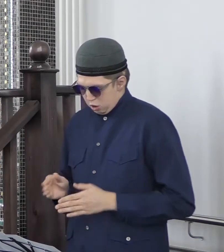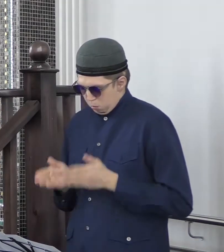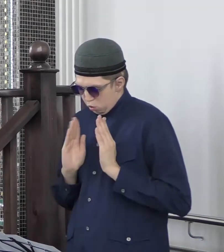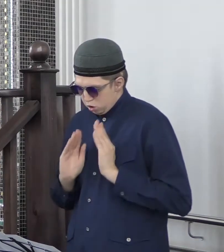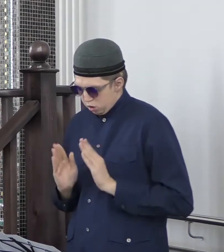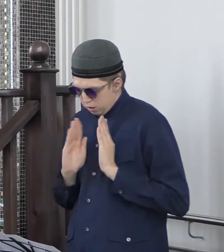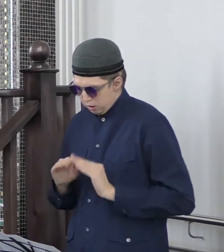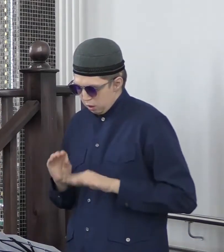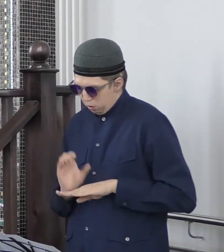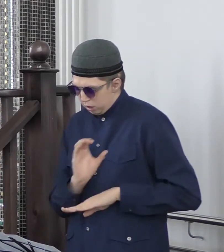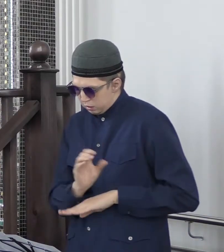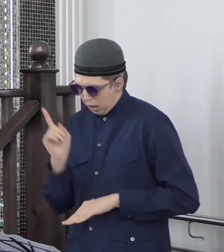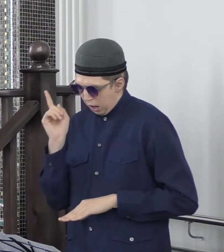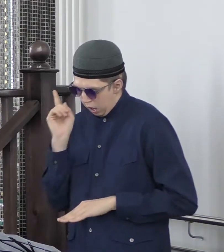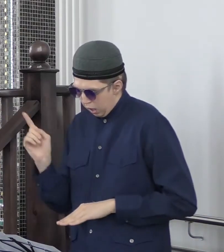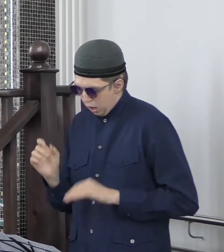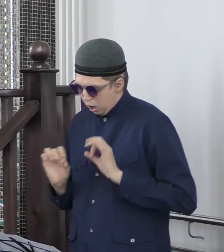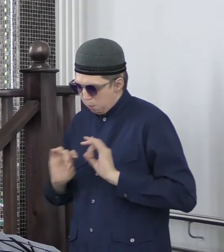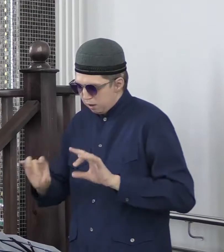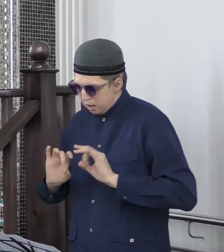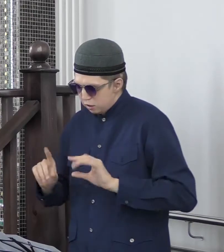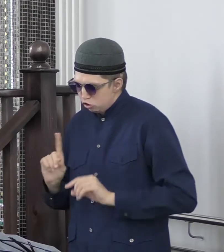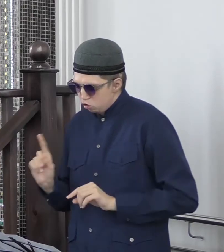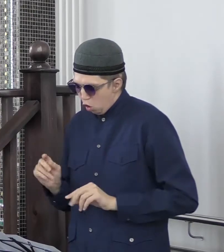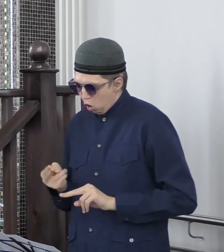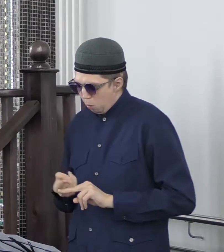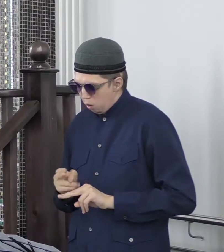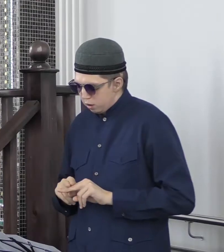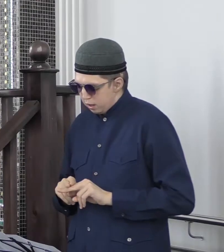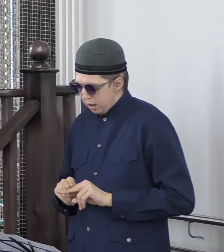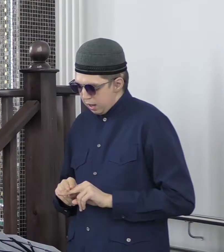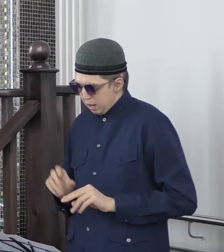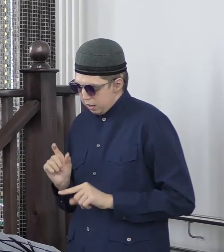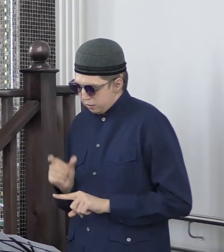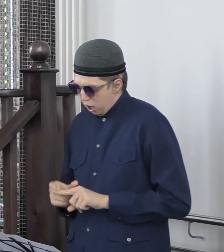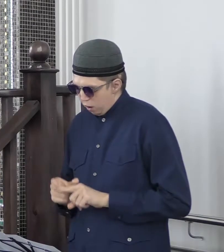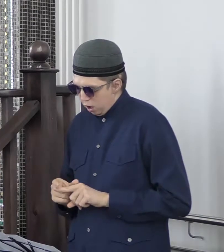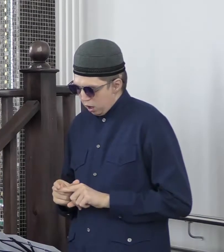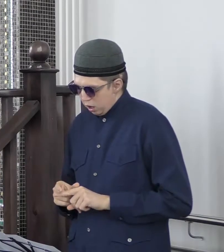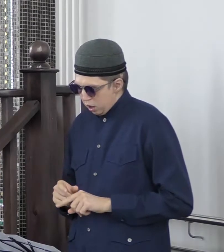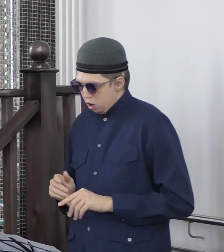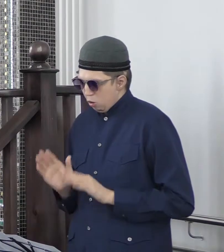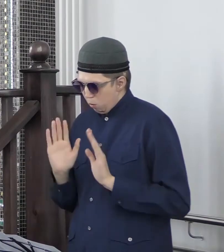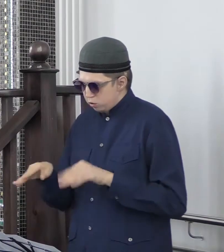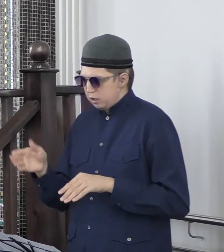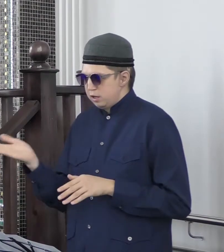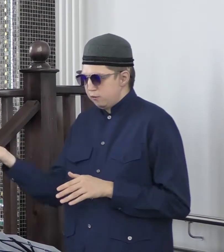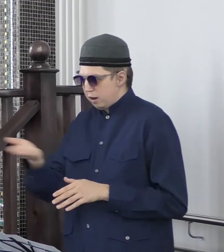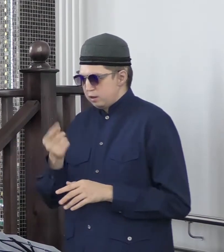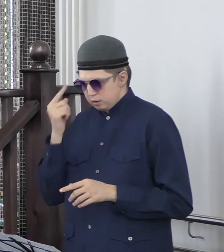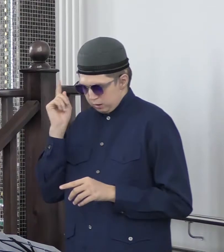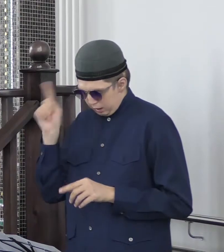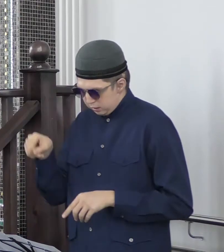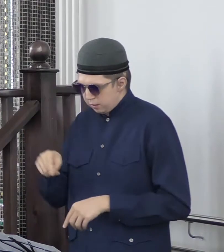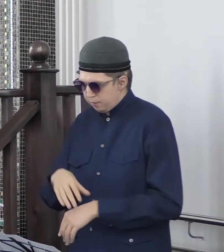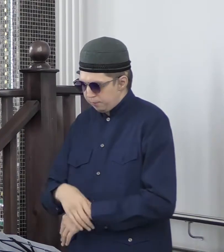минькум». Сіздің өзіңіздің араңыздан болсында шуңды кішілер. Пусть среди вас, из вас будут такие люди.